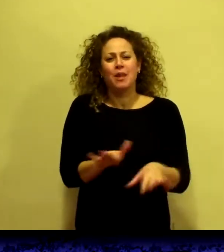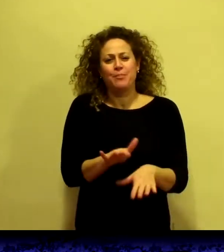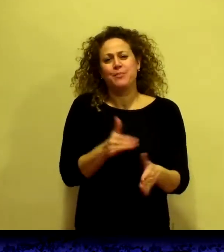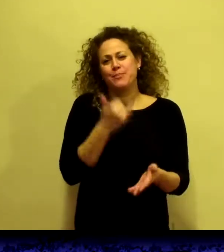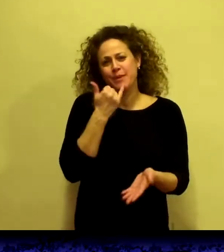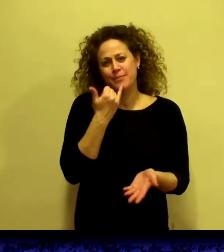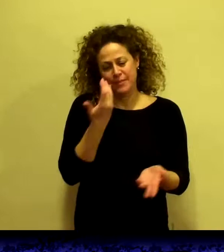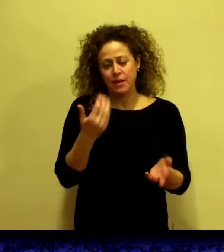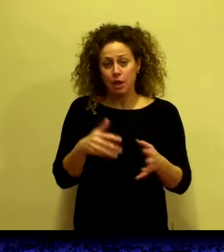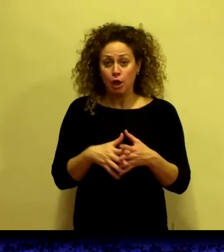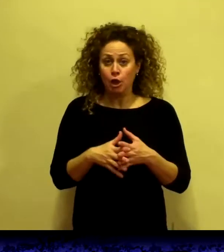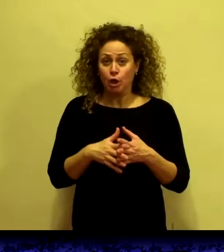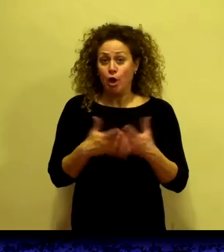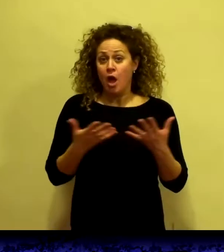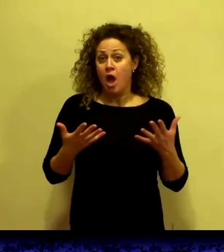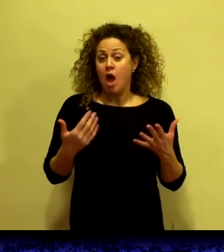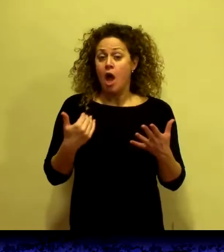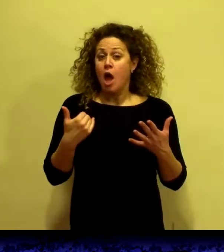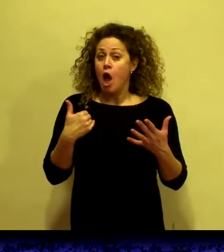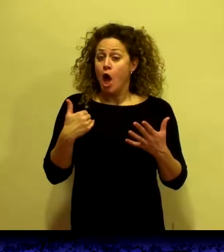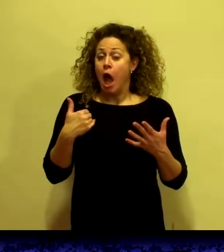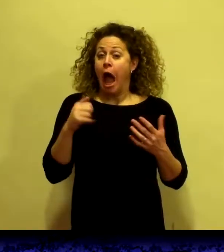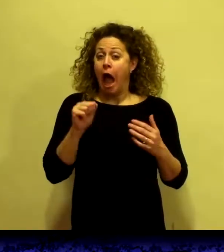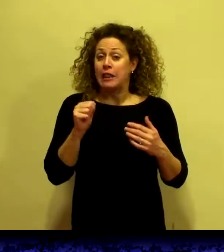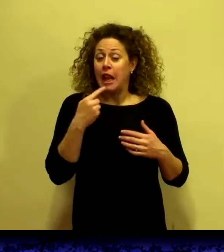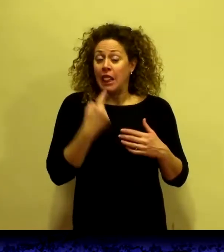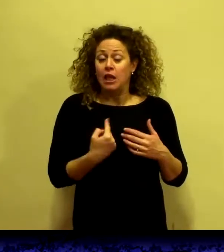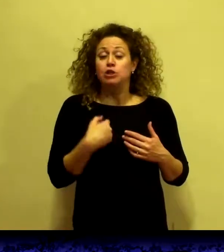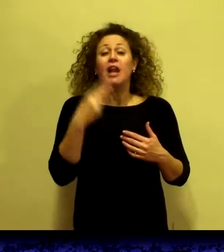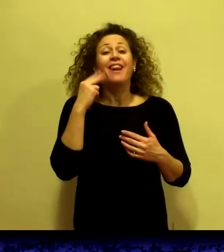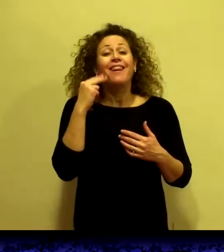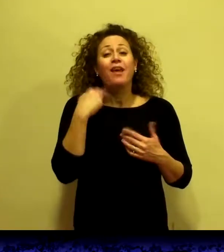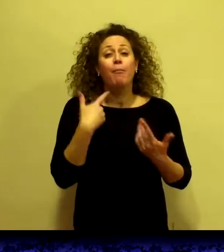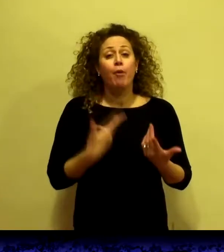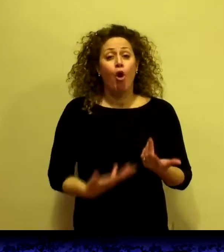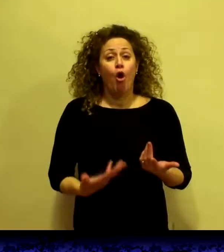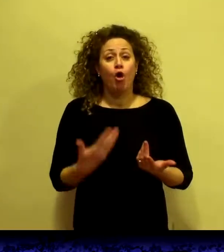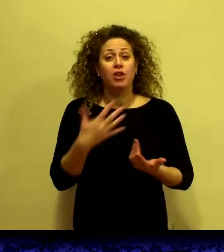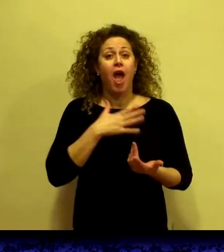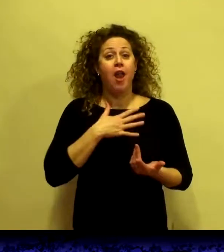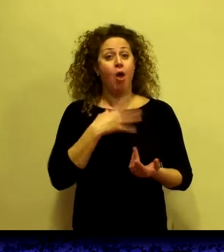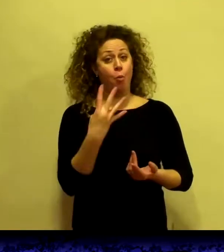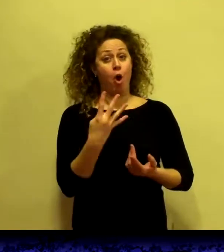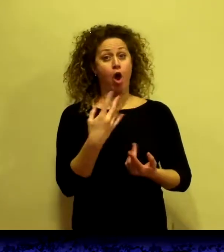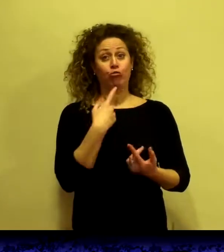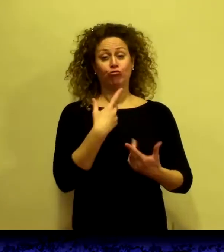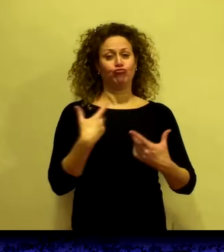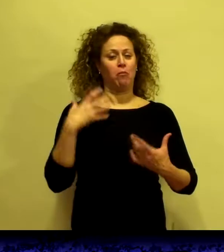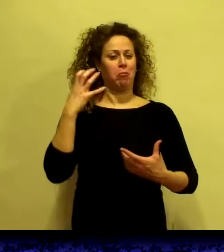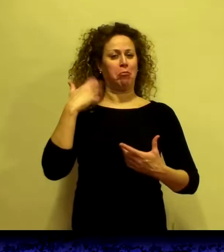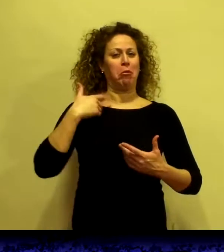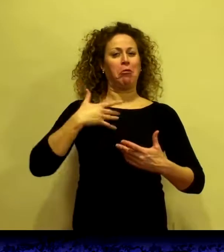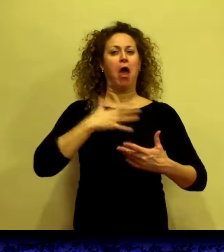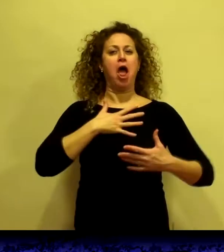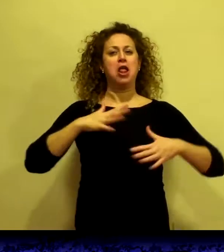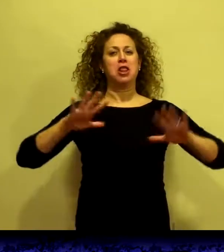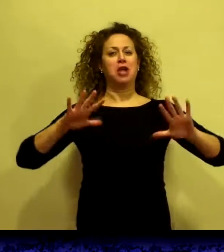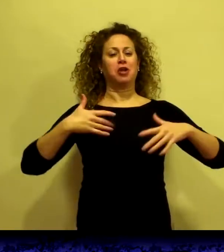vogliono. Mio nipote che ha 4 anni già dice io sono grande, ho 10 anni,